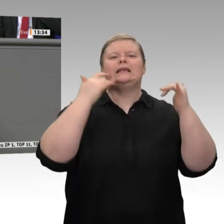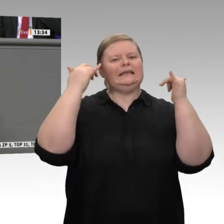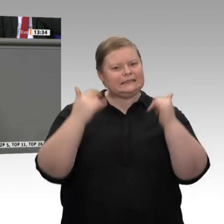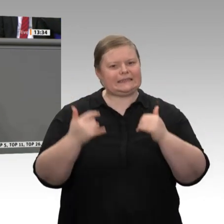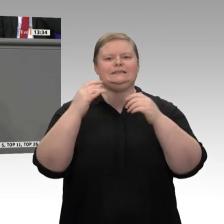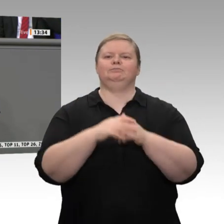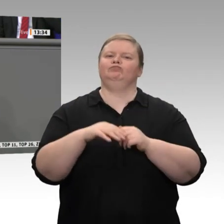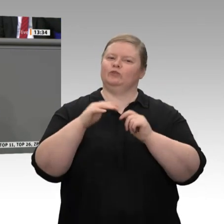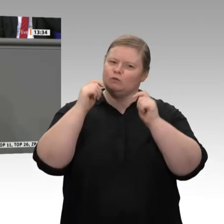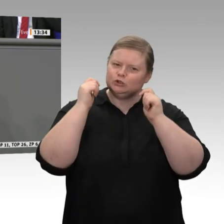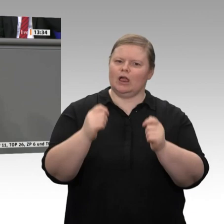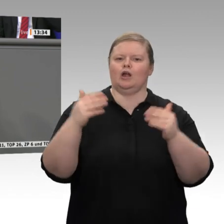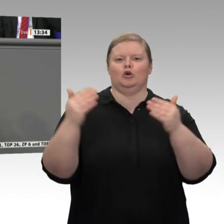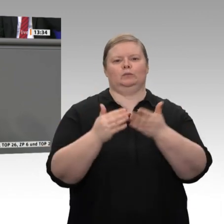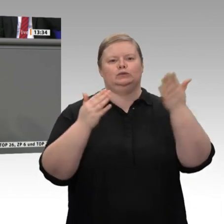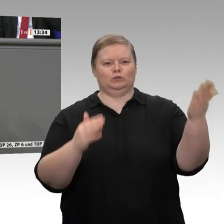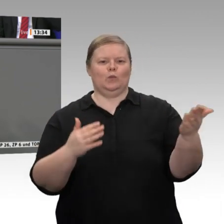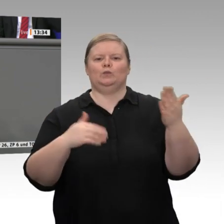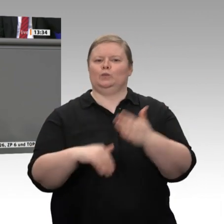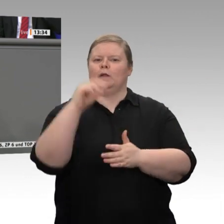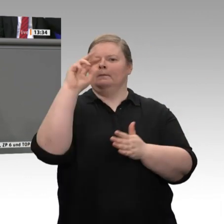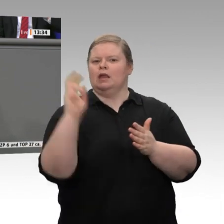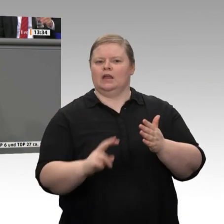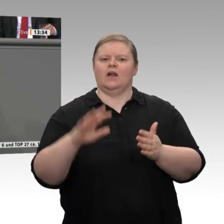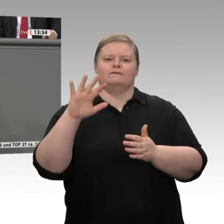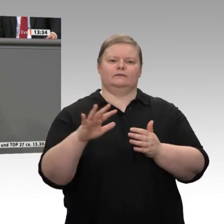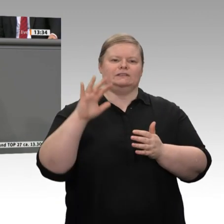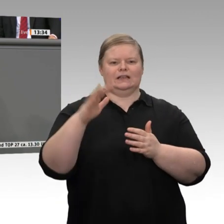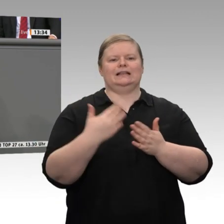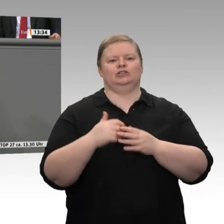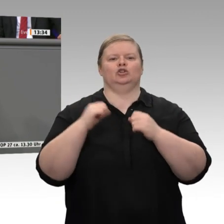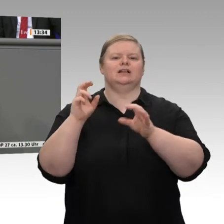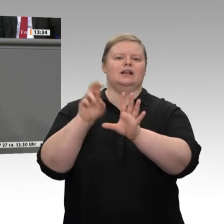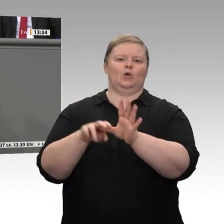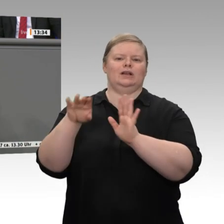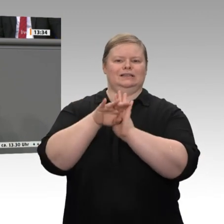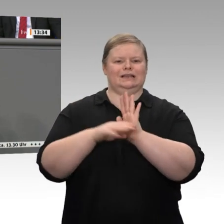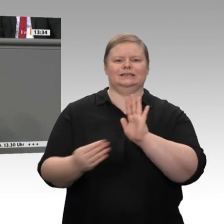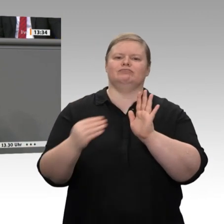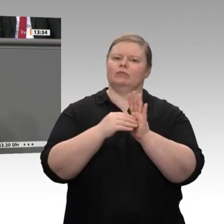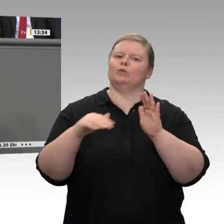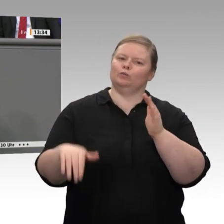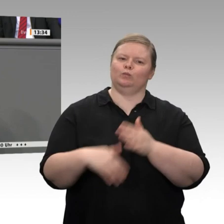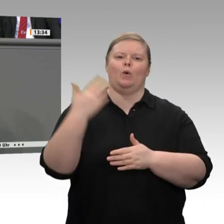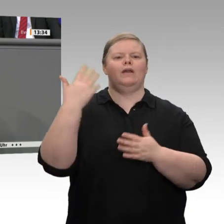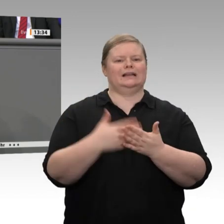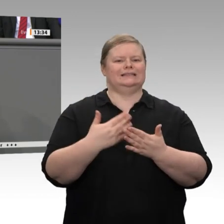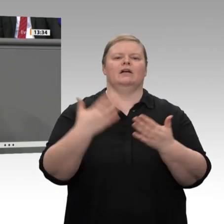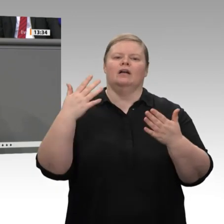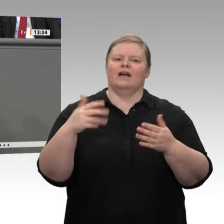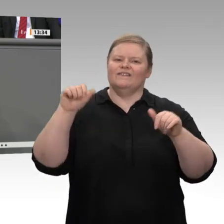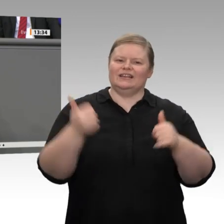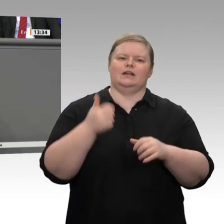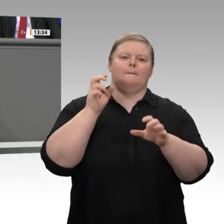gänzlich neuen Wiedereinbürgerungsanspruch zu schaffen. Eine neue Norm, und das wird hier dann verkauft als weitergehendere